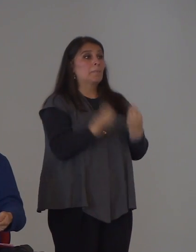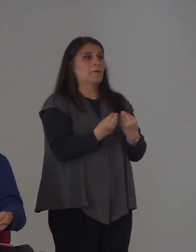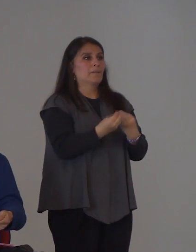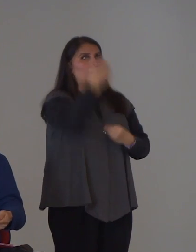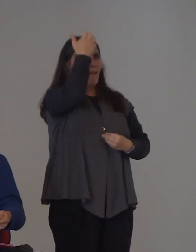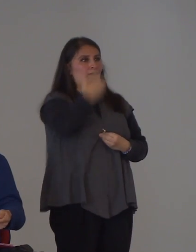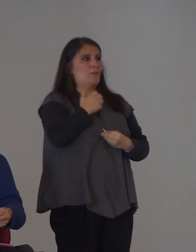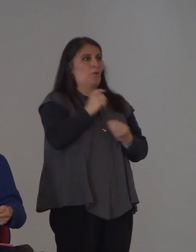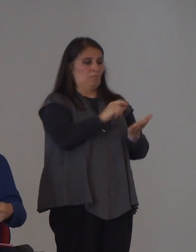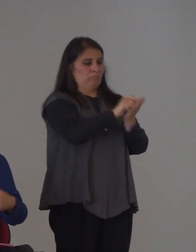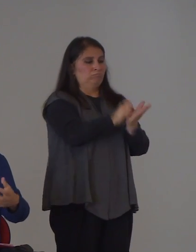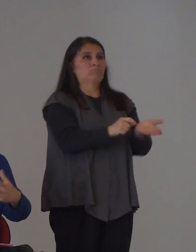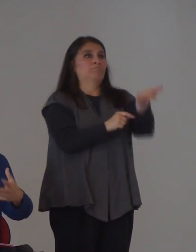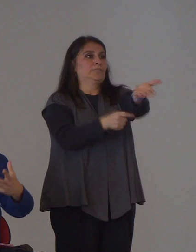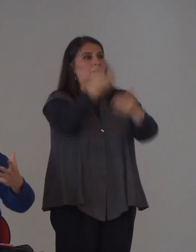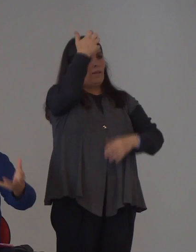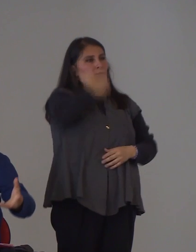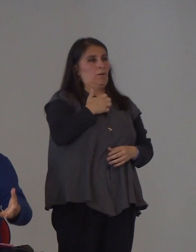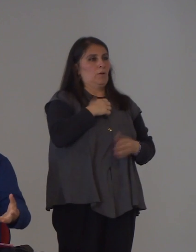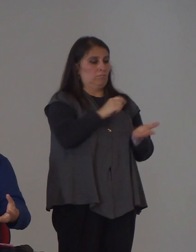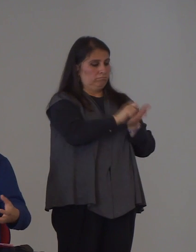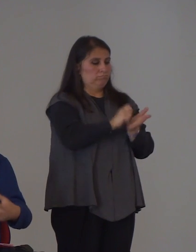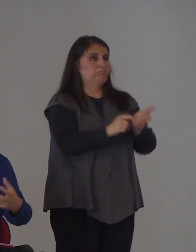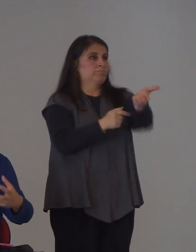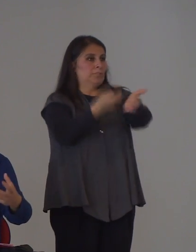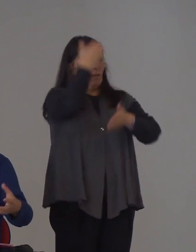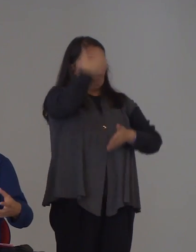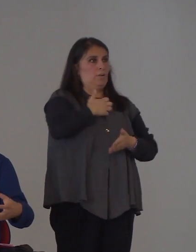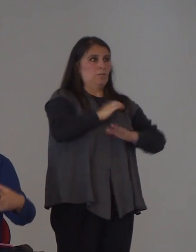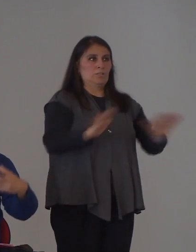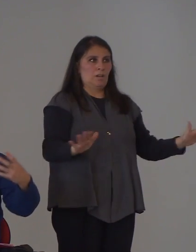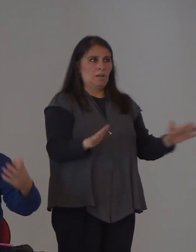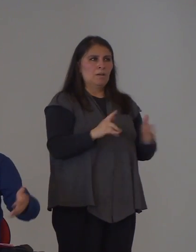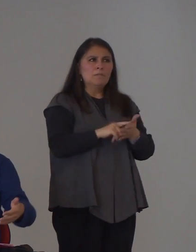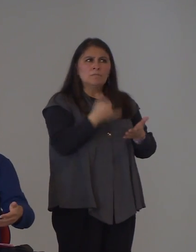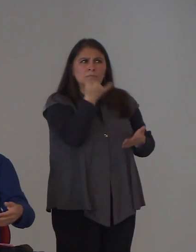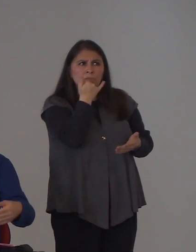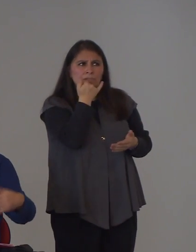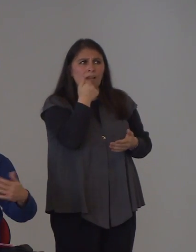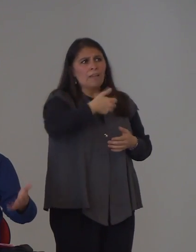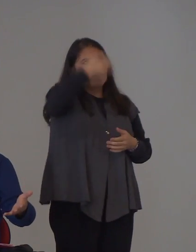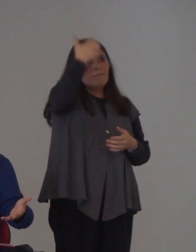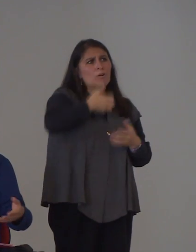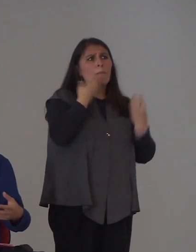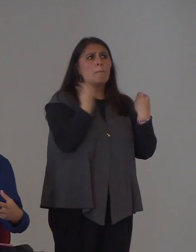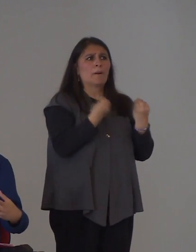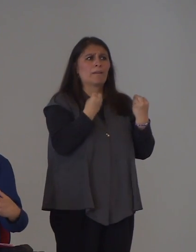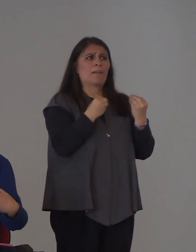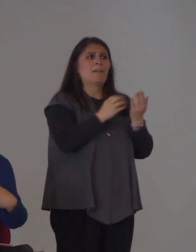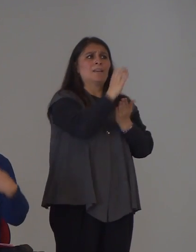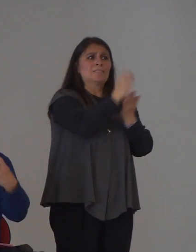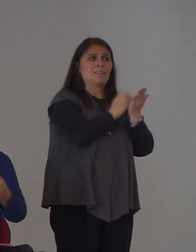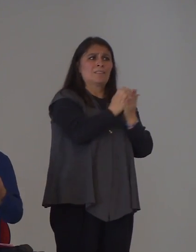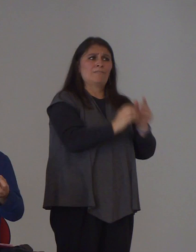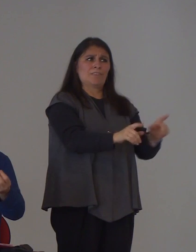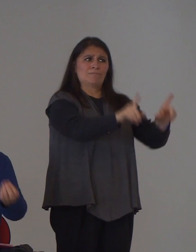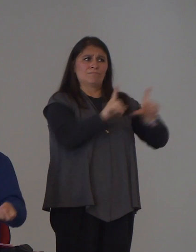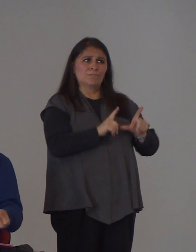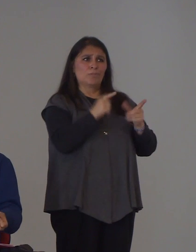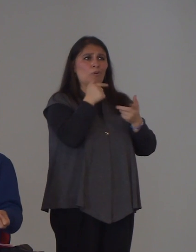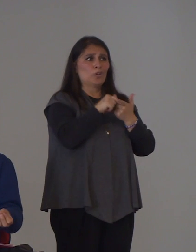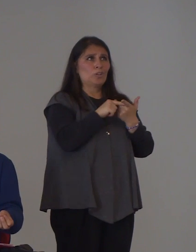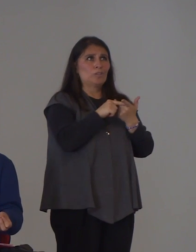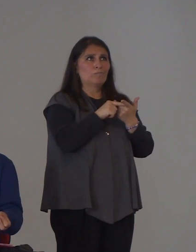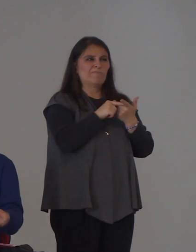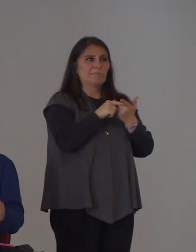evaluados y las maneras en las que son evaluados tienen mucho más que ver con la certificación y con la acreditación que con la construcción de una